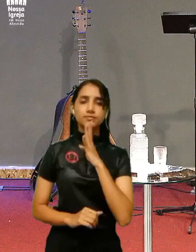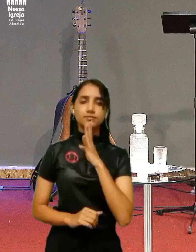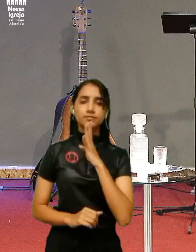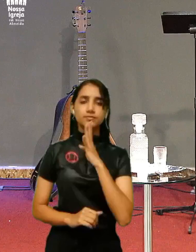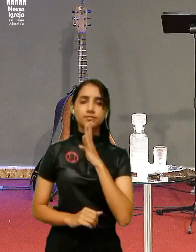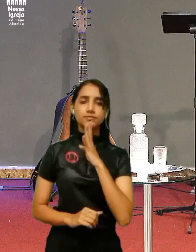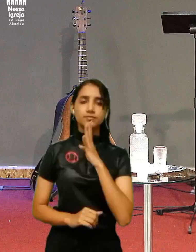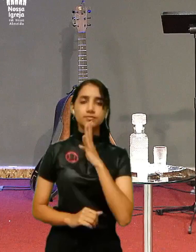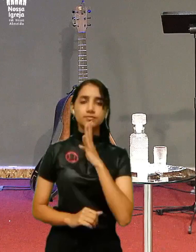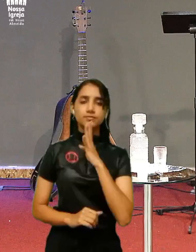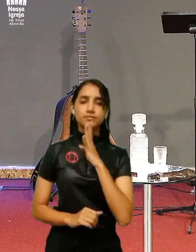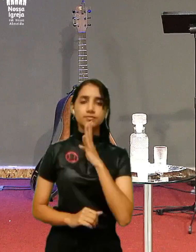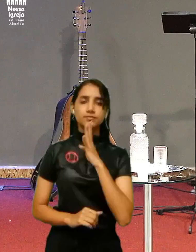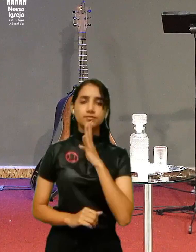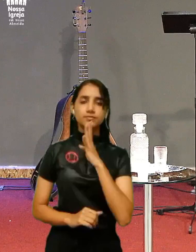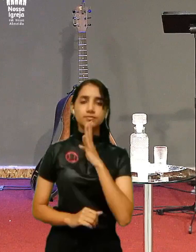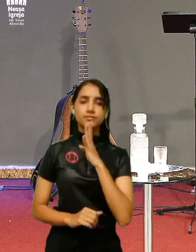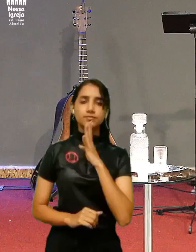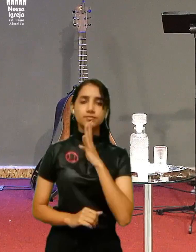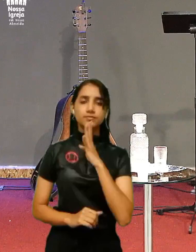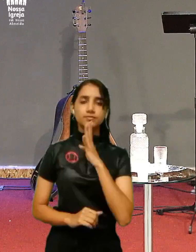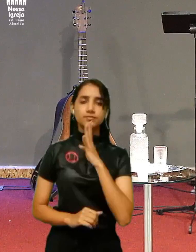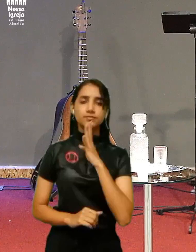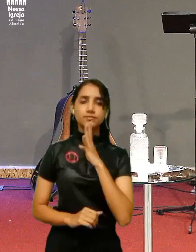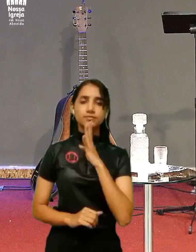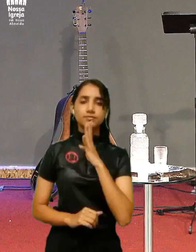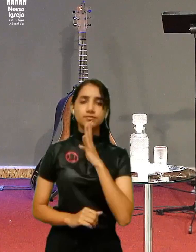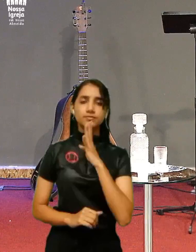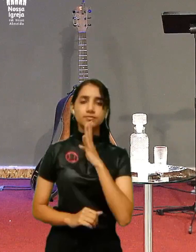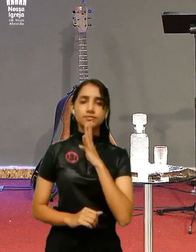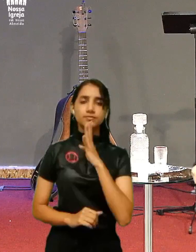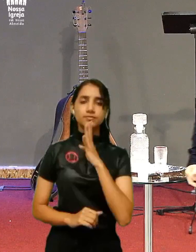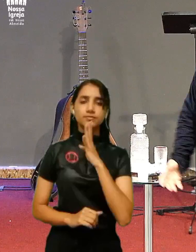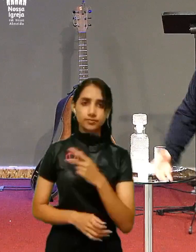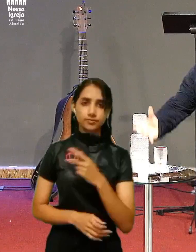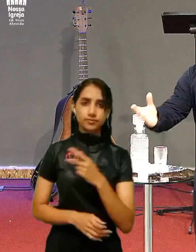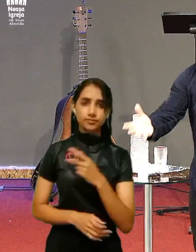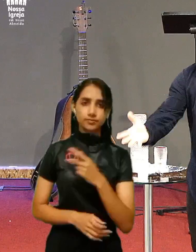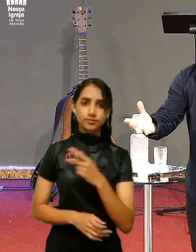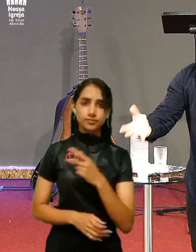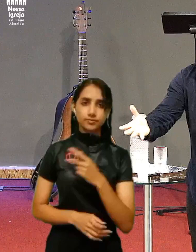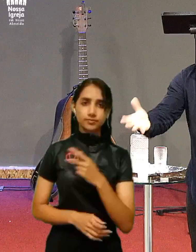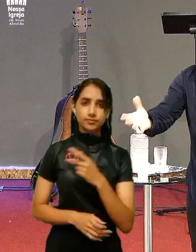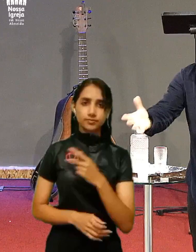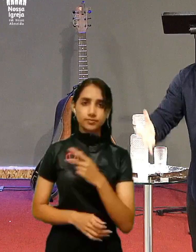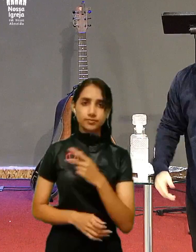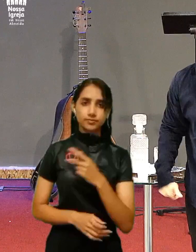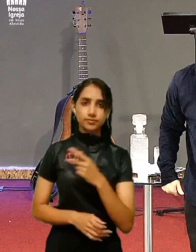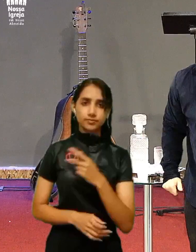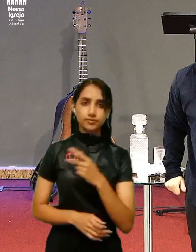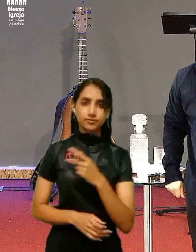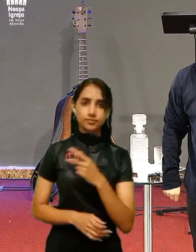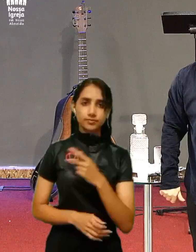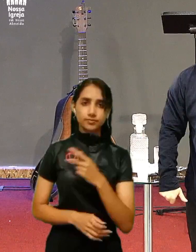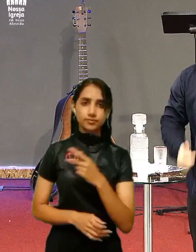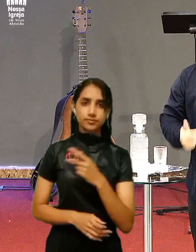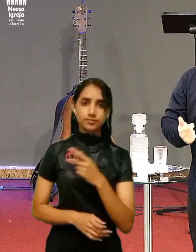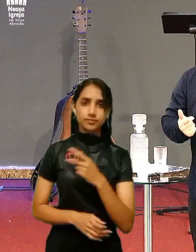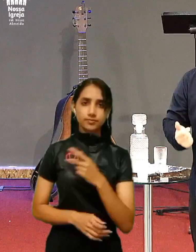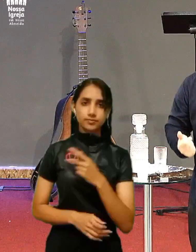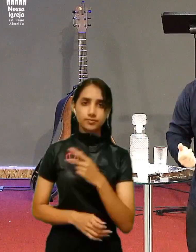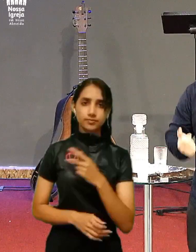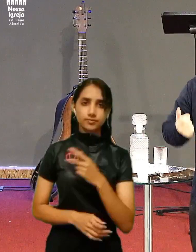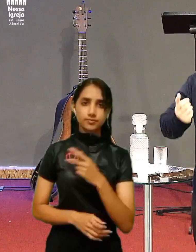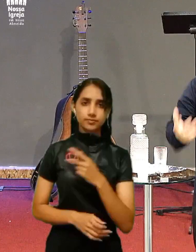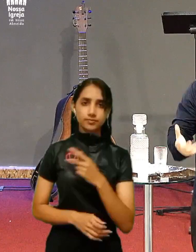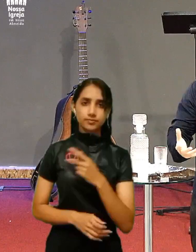Você pode botar a sua cara de crente e ir para a igreja, mas eu sei o que você está fazendo, e o que você